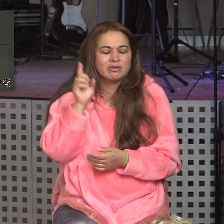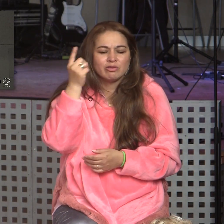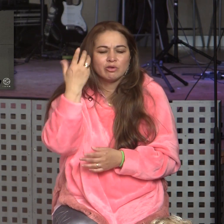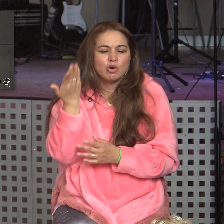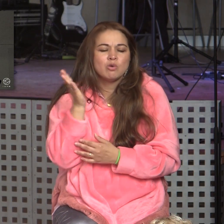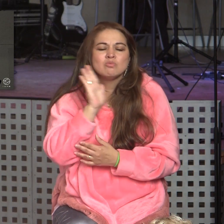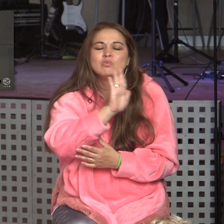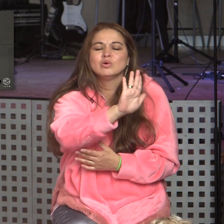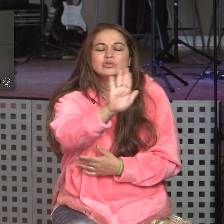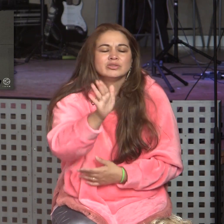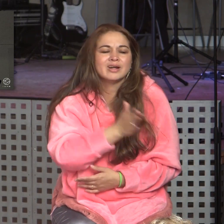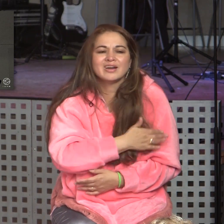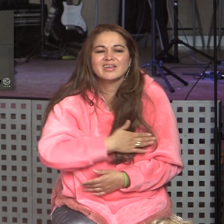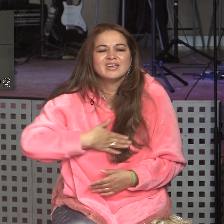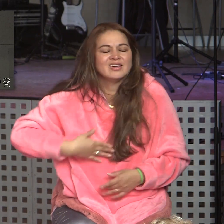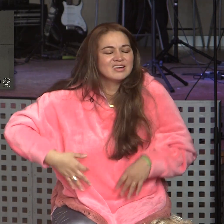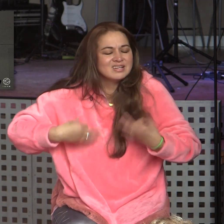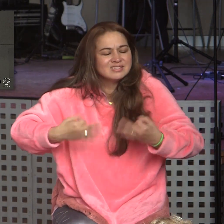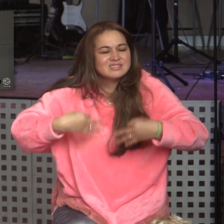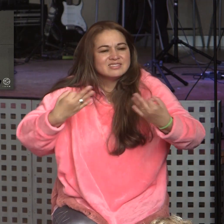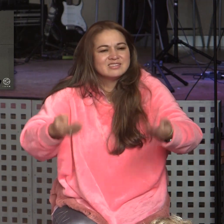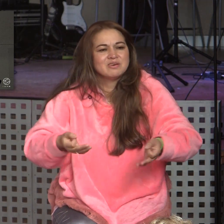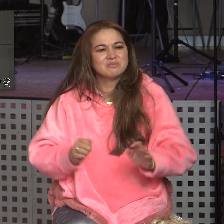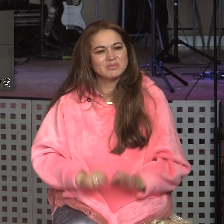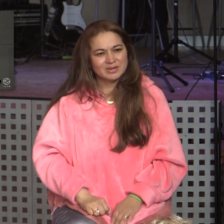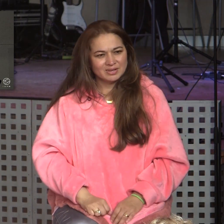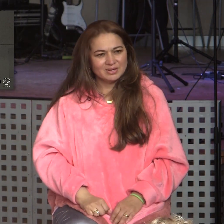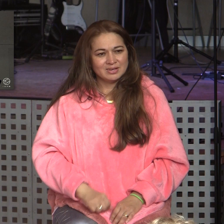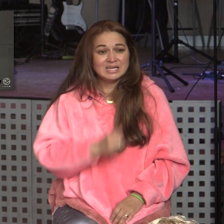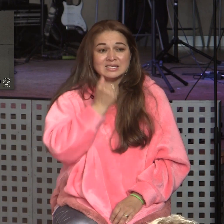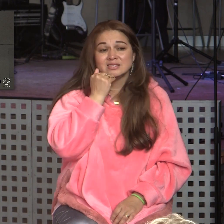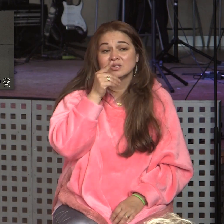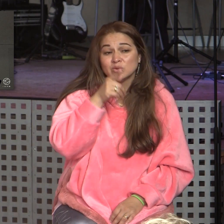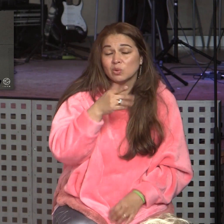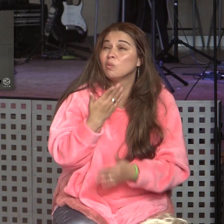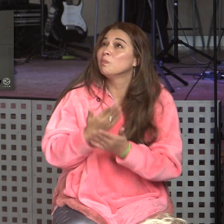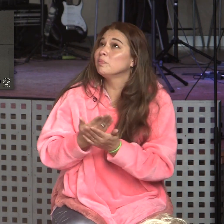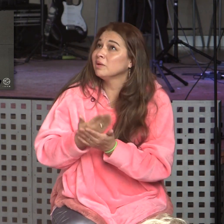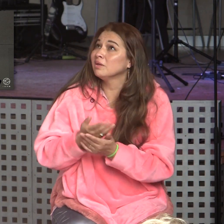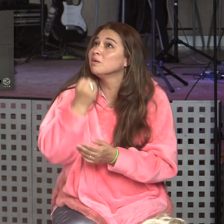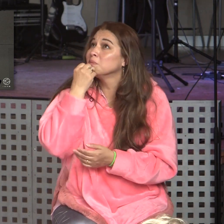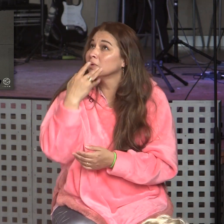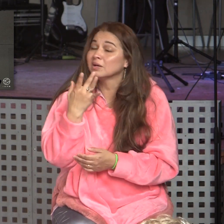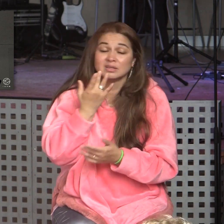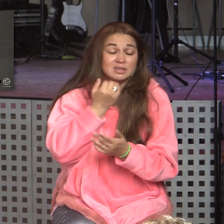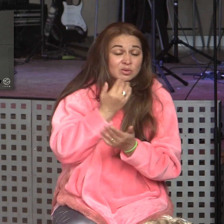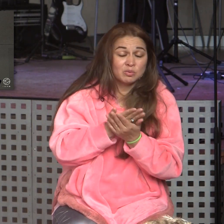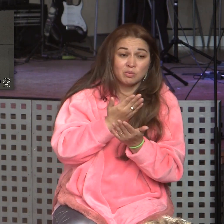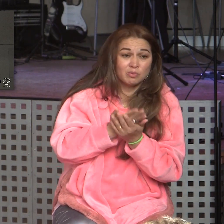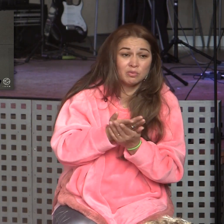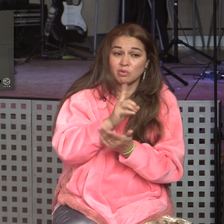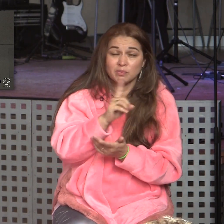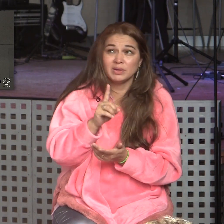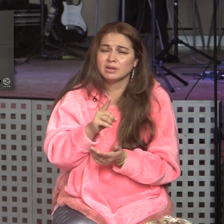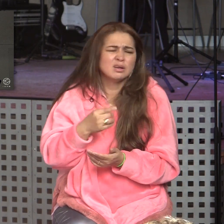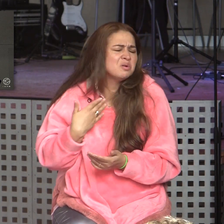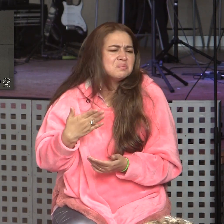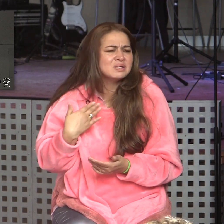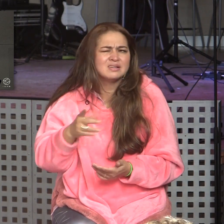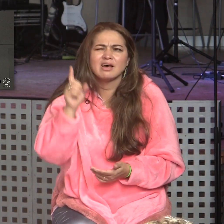manifestar su presencia y su poder que yo no puedo ver, pero lo veo a través de su obrar en mi propio